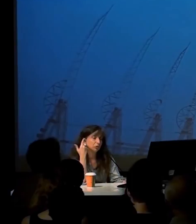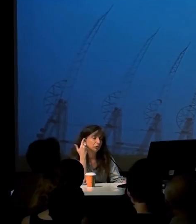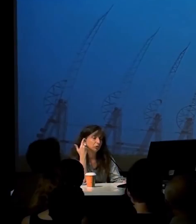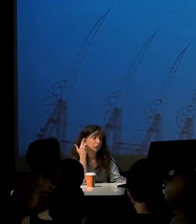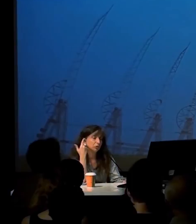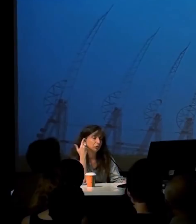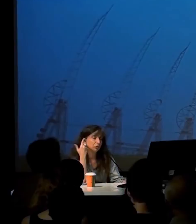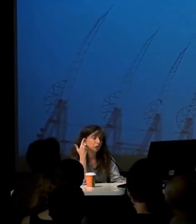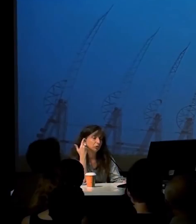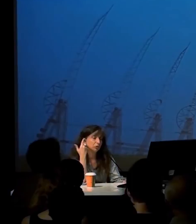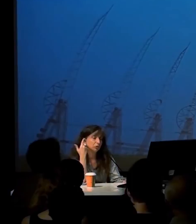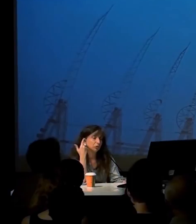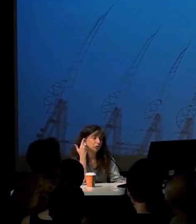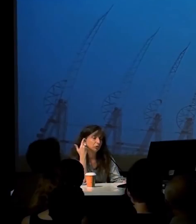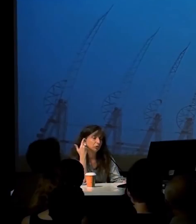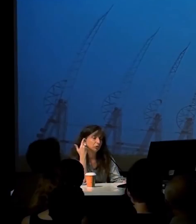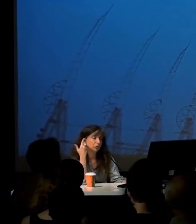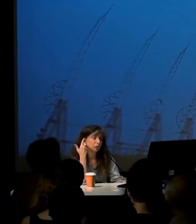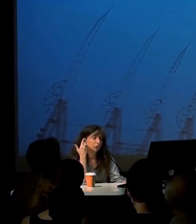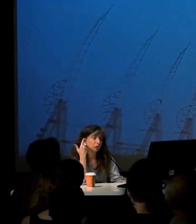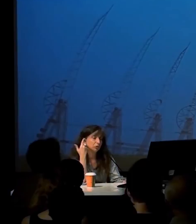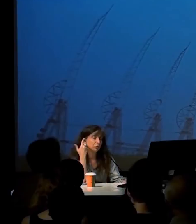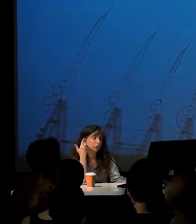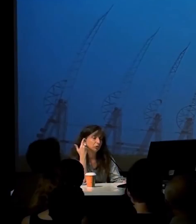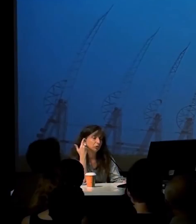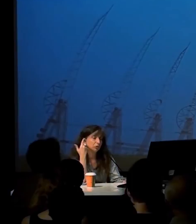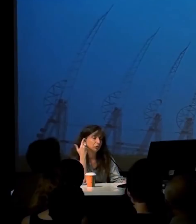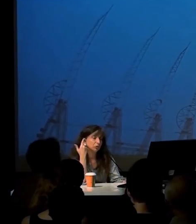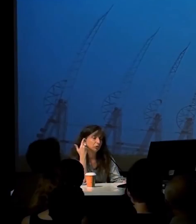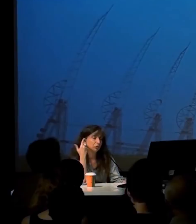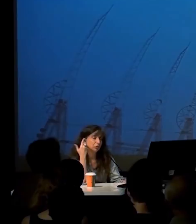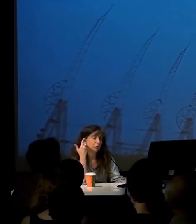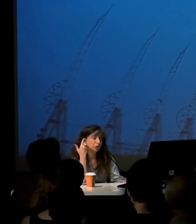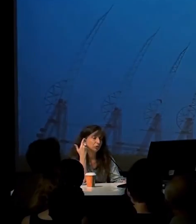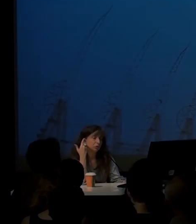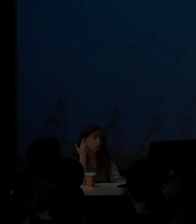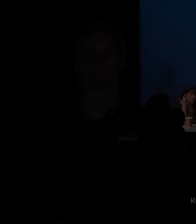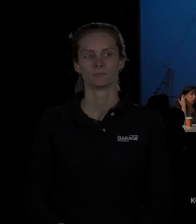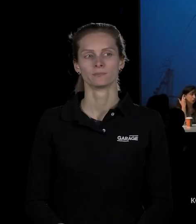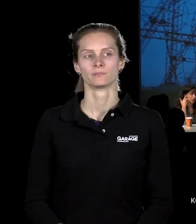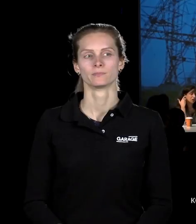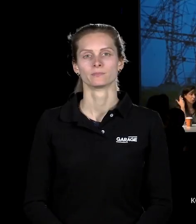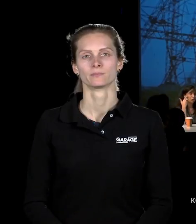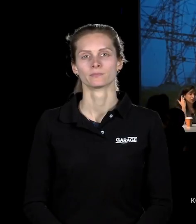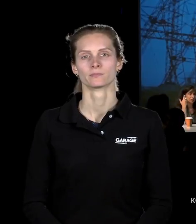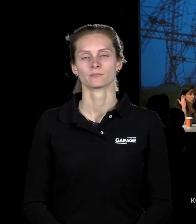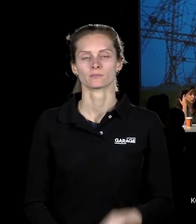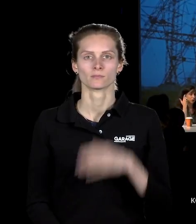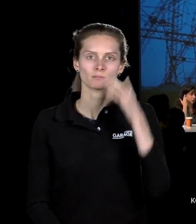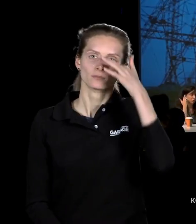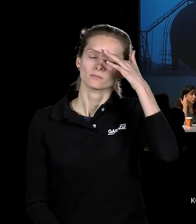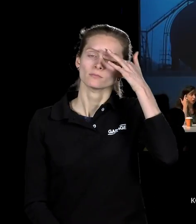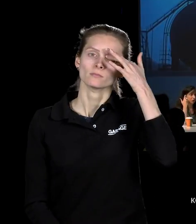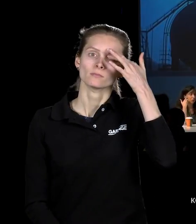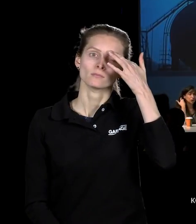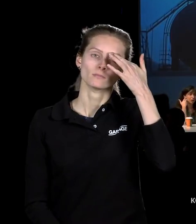стену или забор. Вдоль линии конструкции прогуливаются два человека. Да, то есть ровно тех